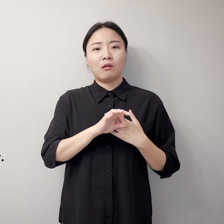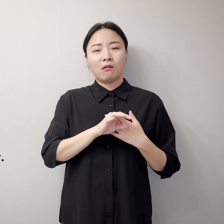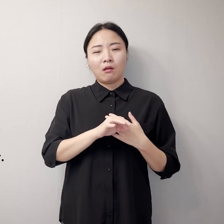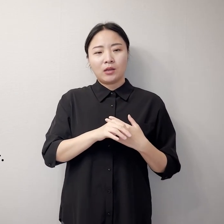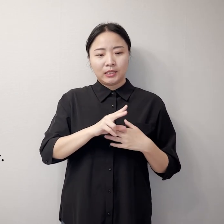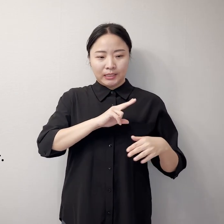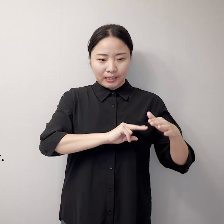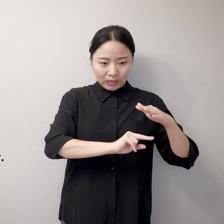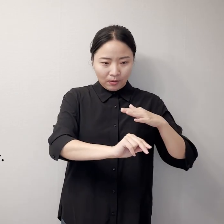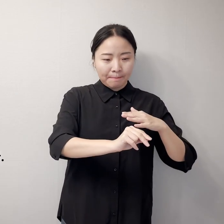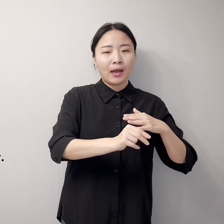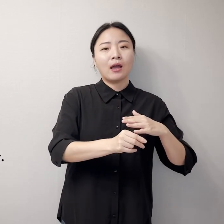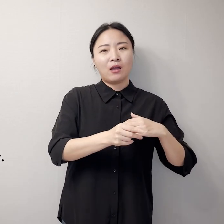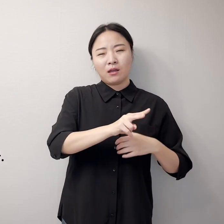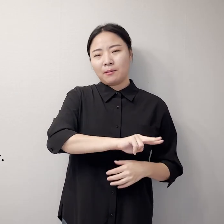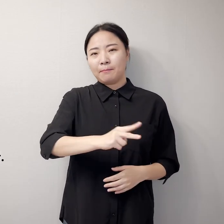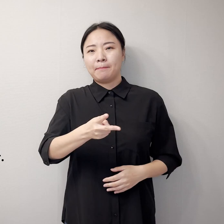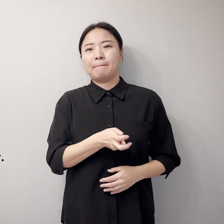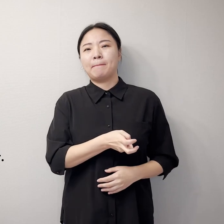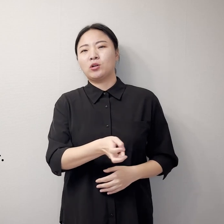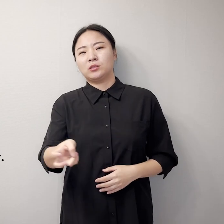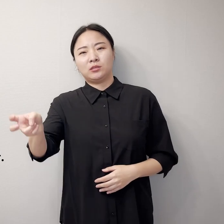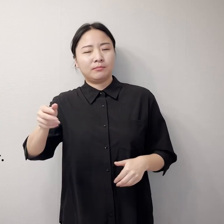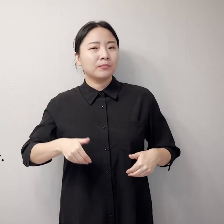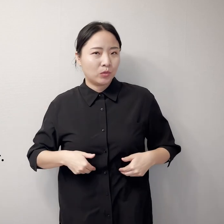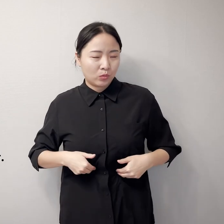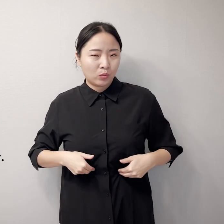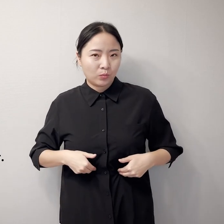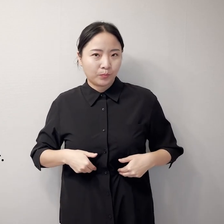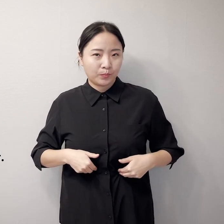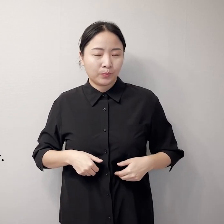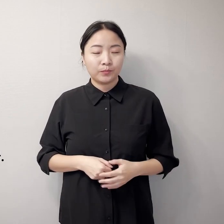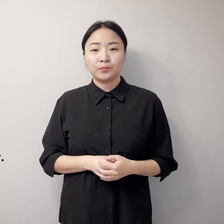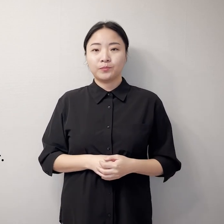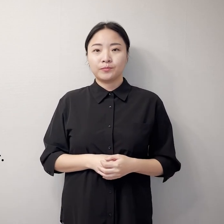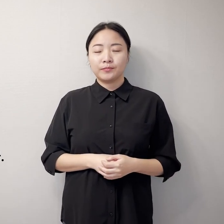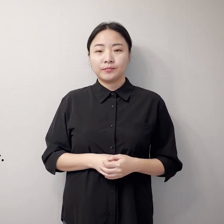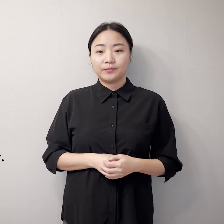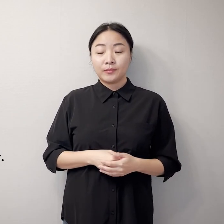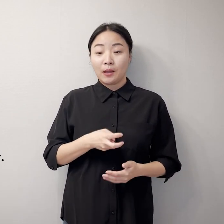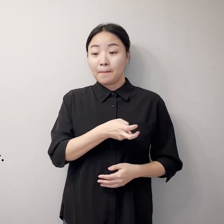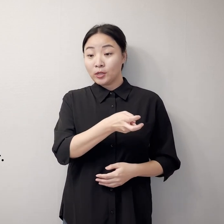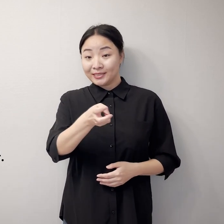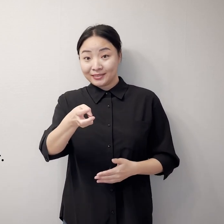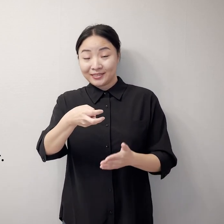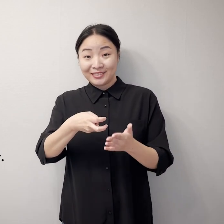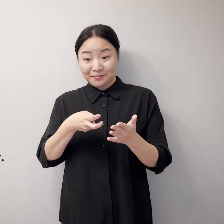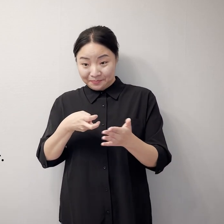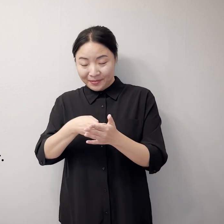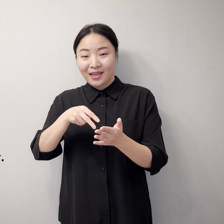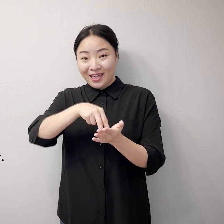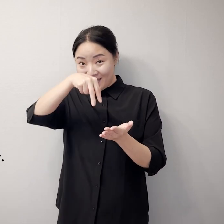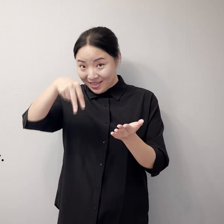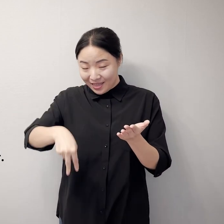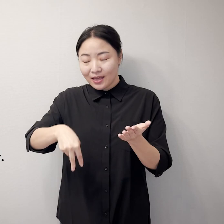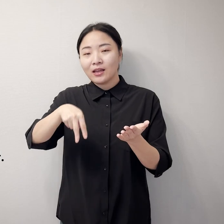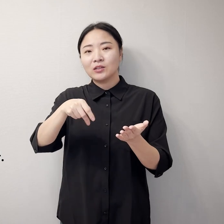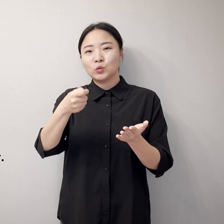시내버스로의 환승이 필요합니다 버스 정류장에서 행사장 건물까지 오시는 길은